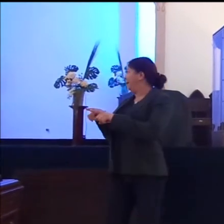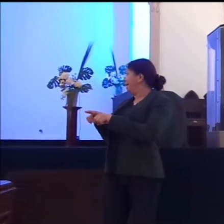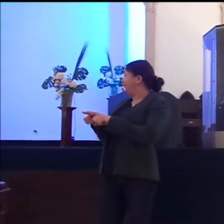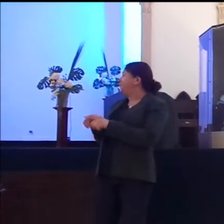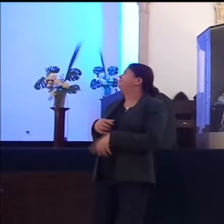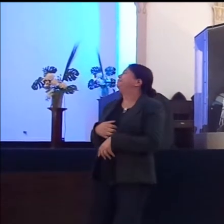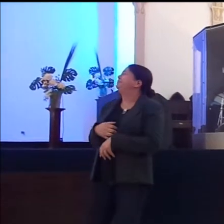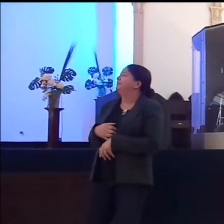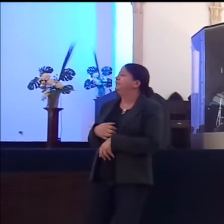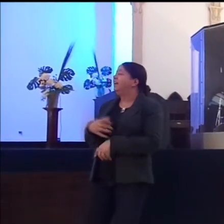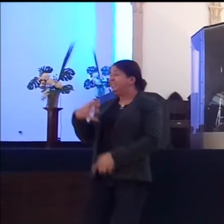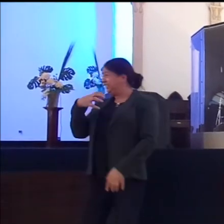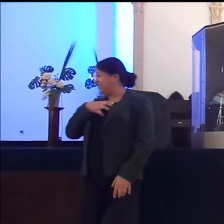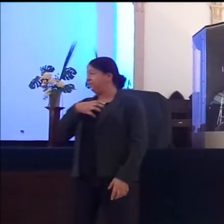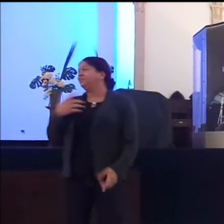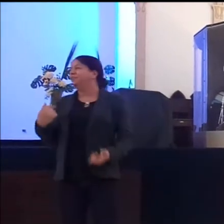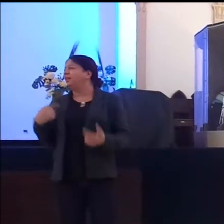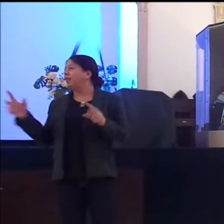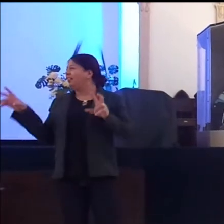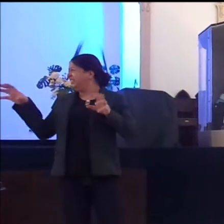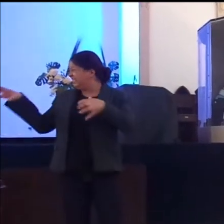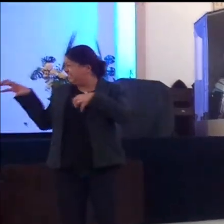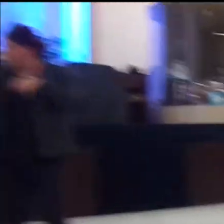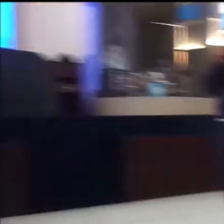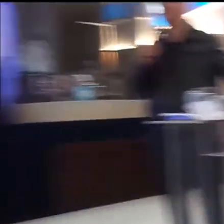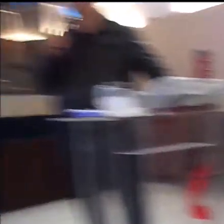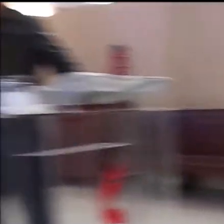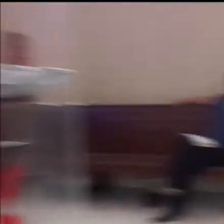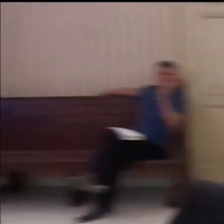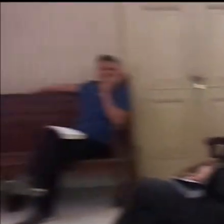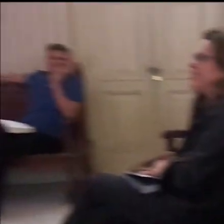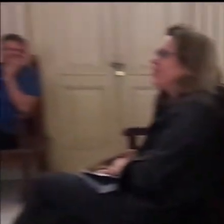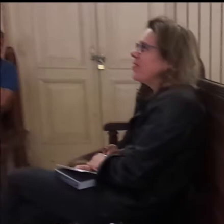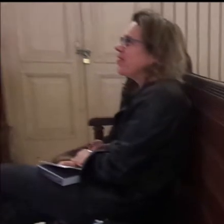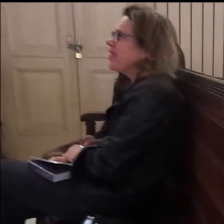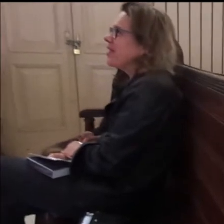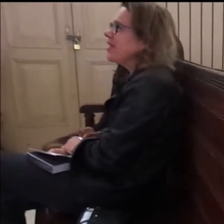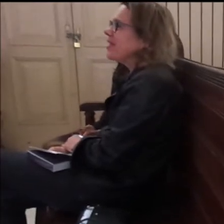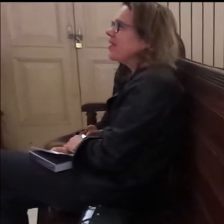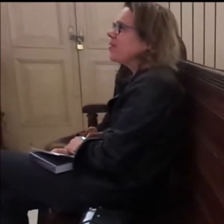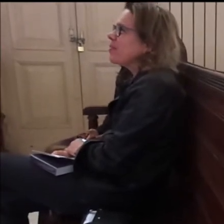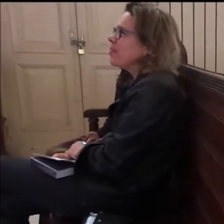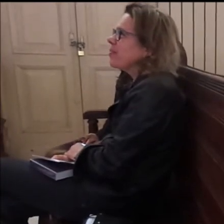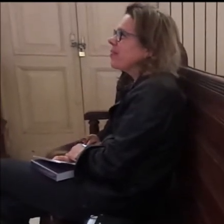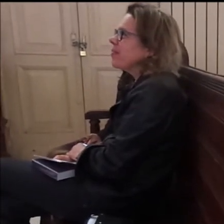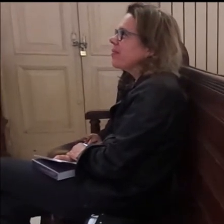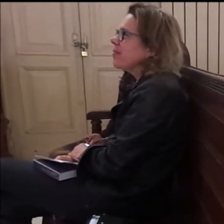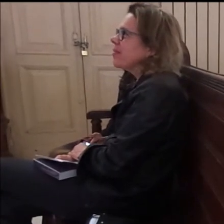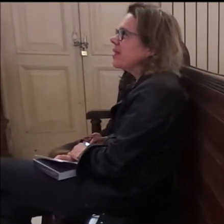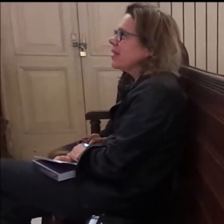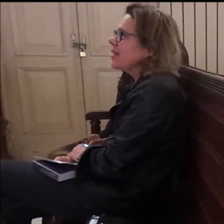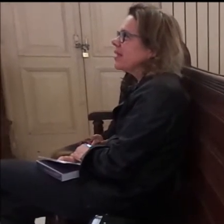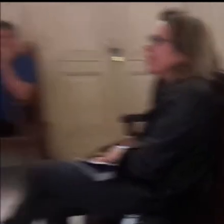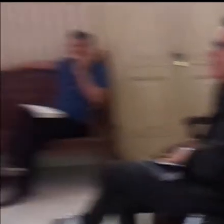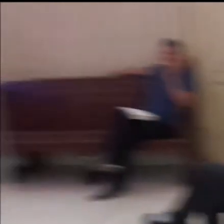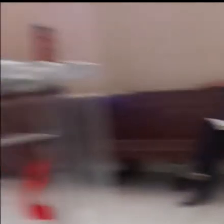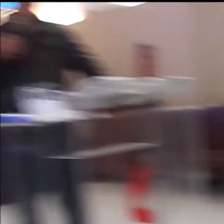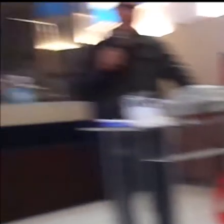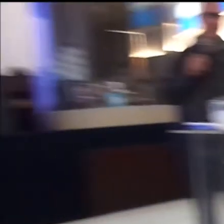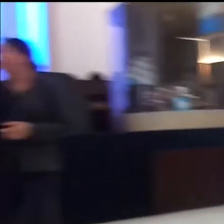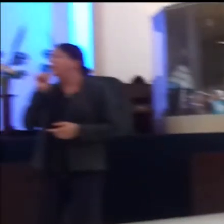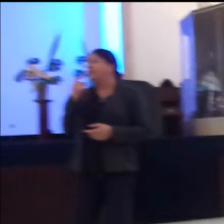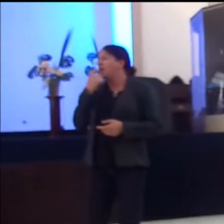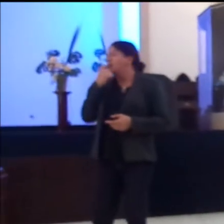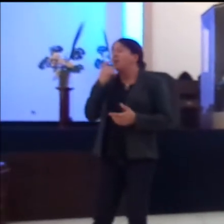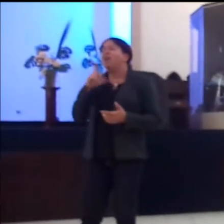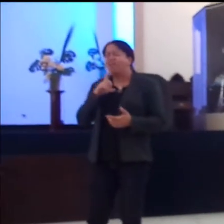queria sentir aquilo que ela estava sentindo, né? Que a mulher é uma coisa, a mulher é uma coisa invejada, né?